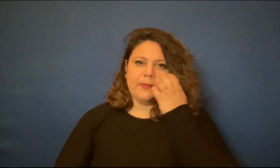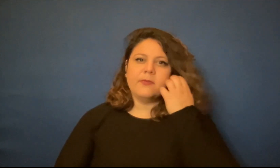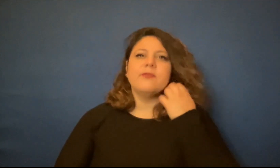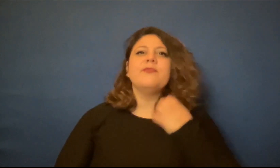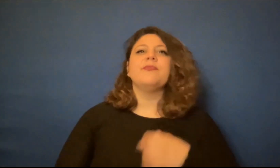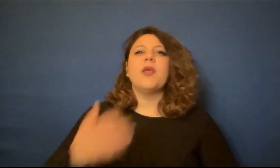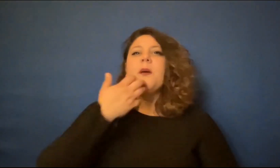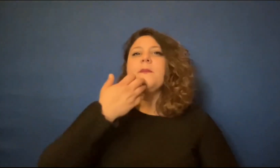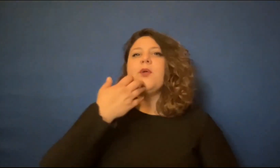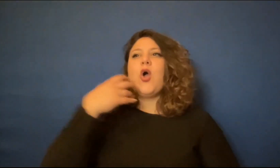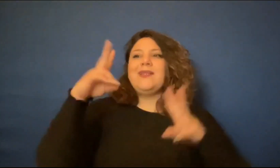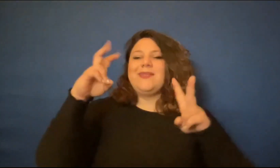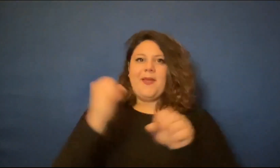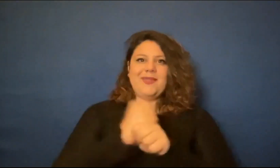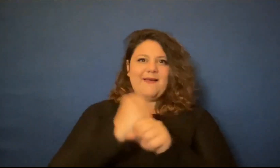sin nadie.